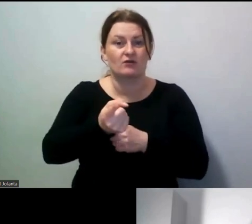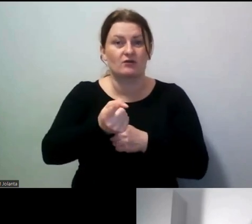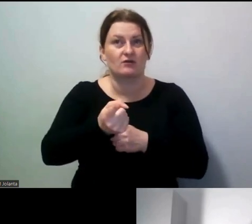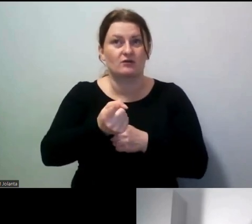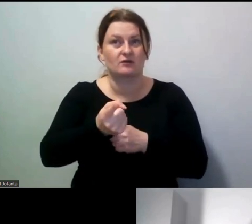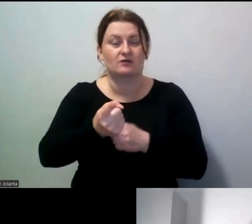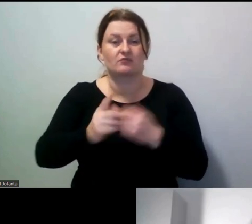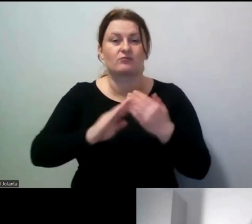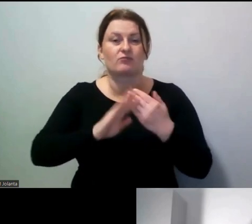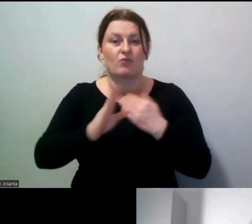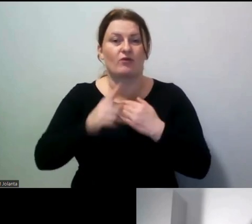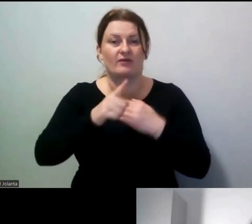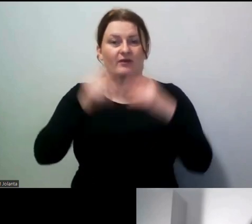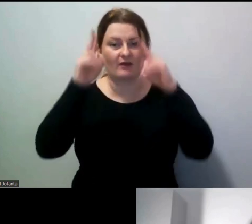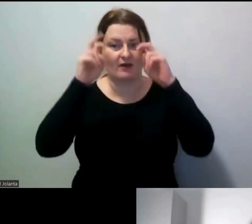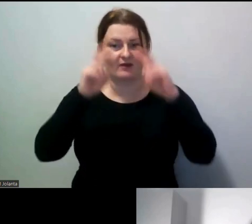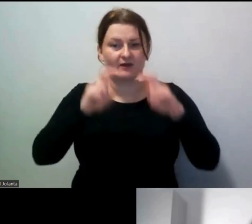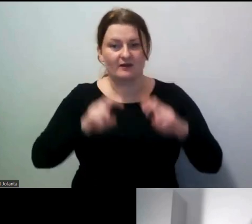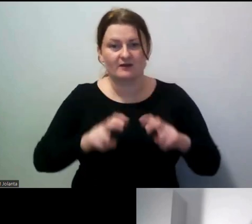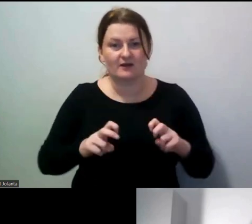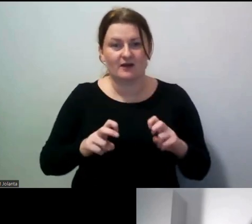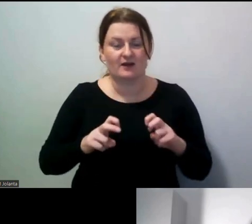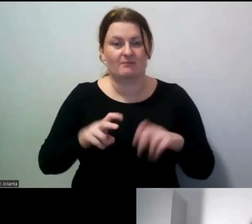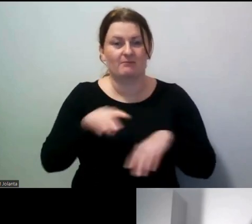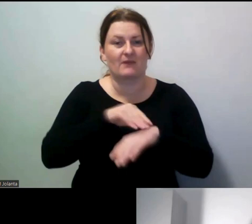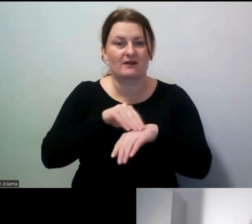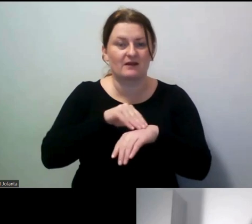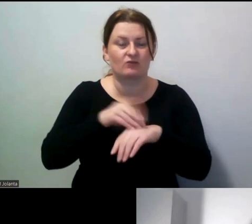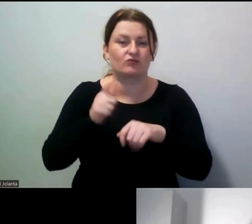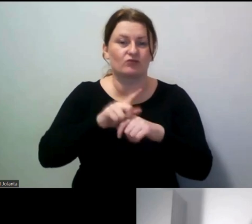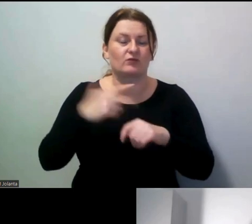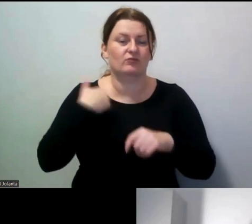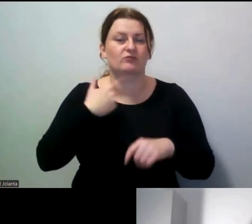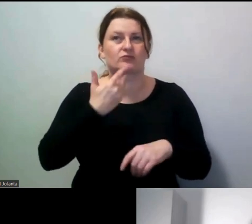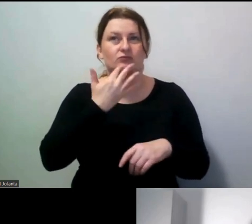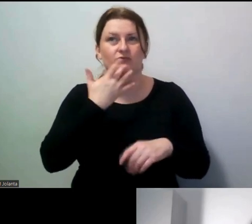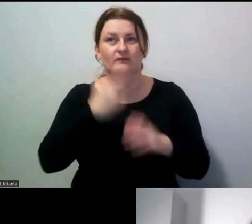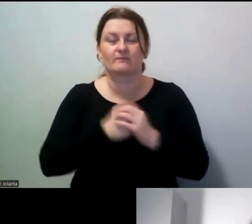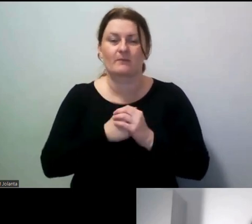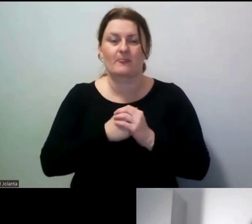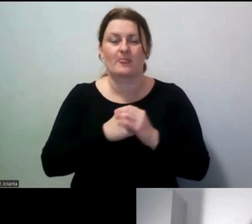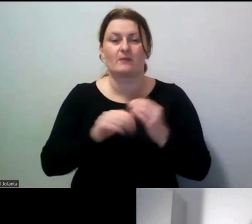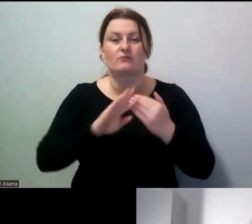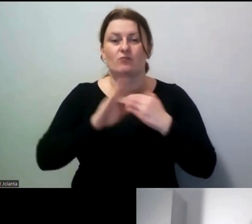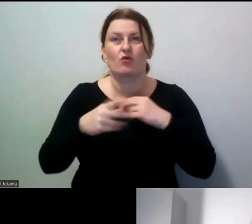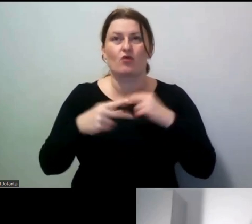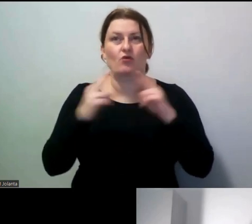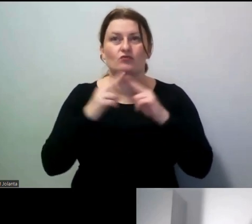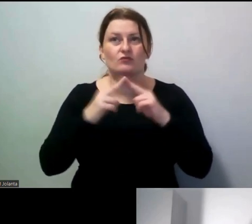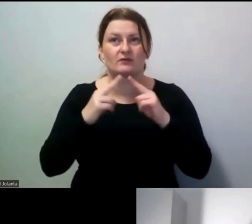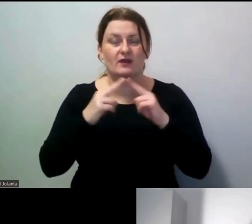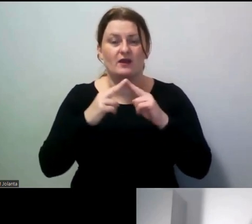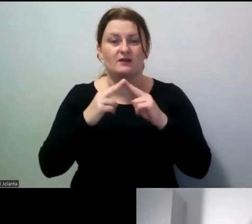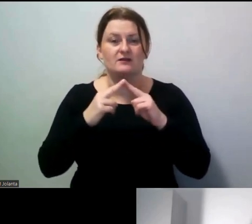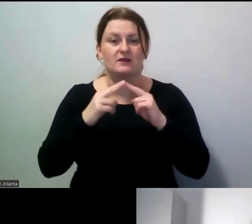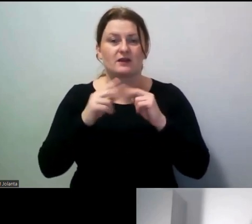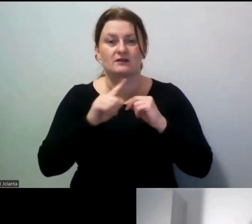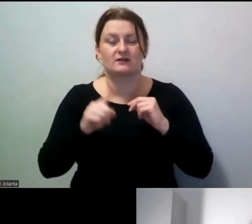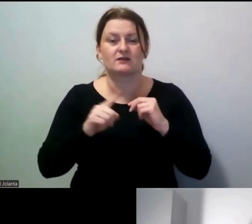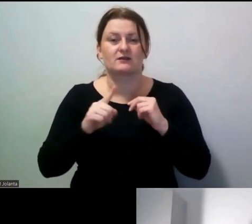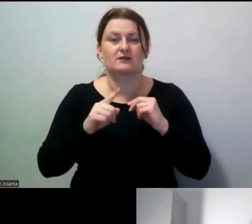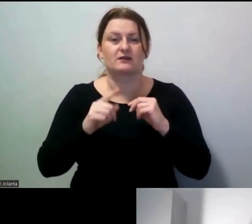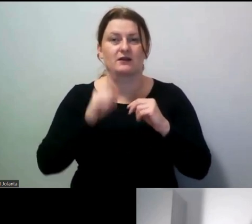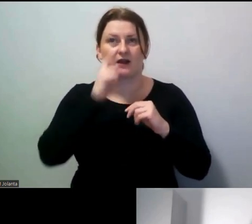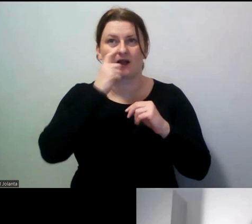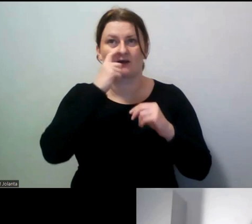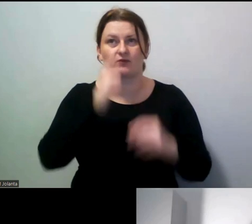wyrzucałyśmy po tych właśnie analizach materiałów, o których wspominałyśmy i po konsultacjach właśnie z